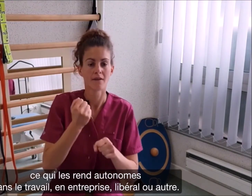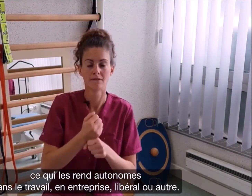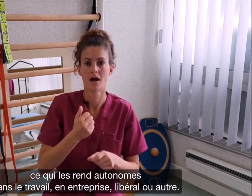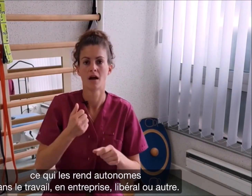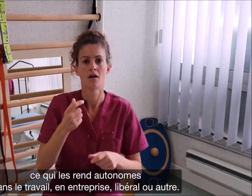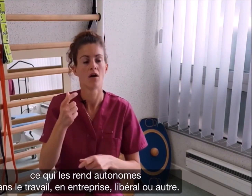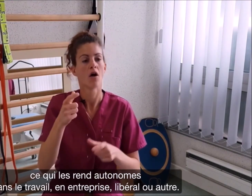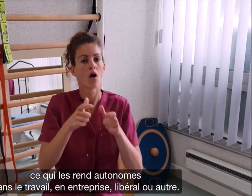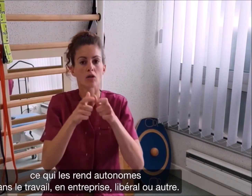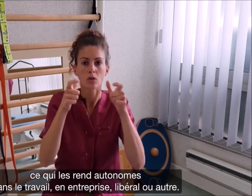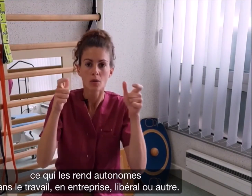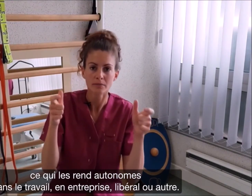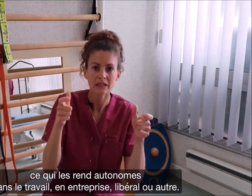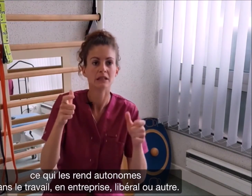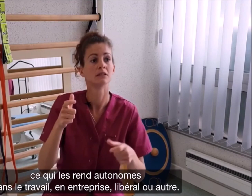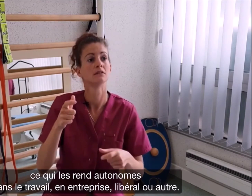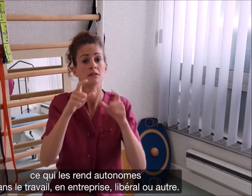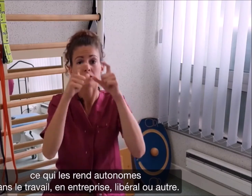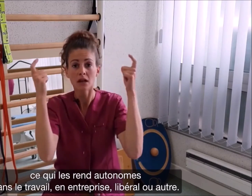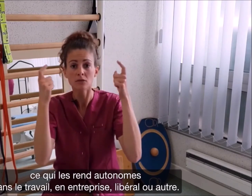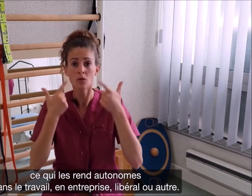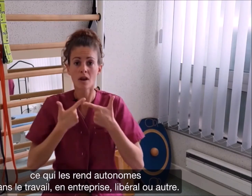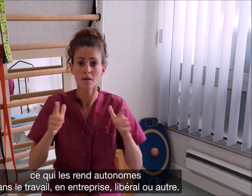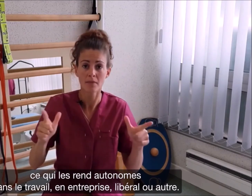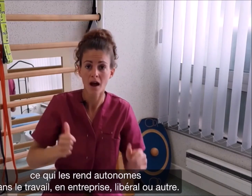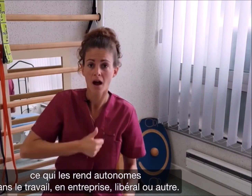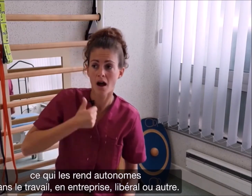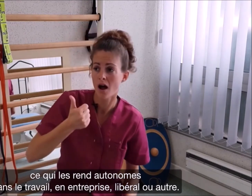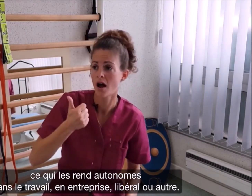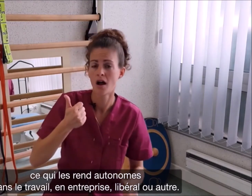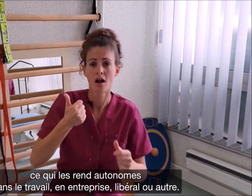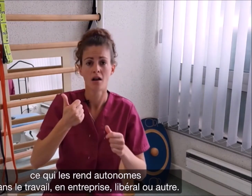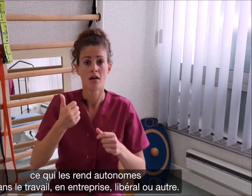en entreprise, libérale ou autre.